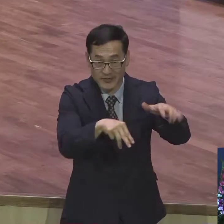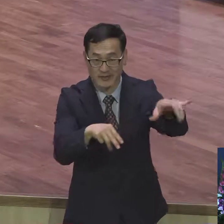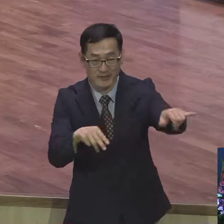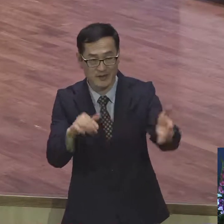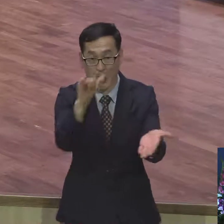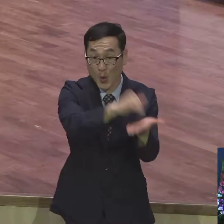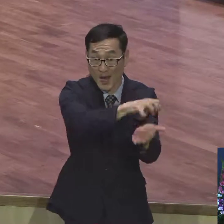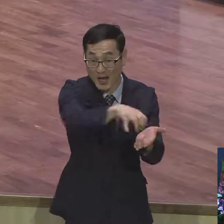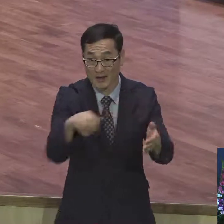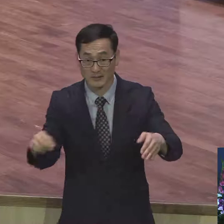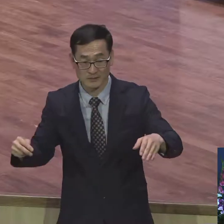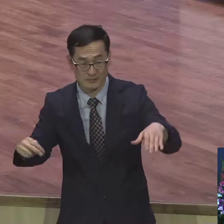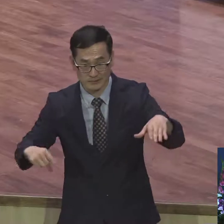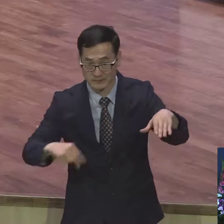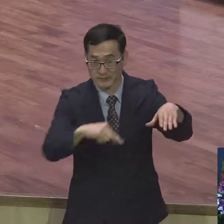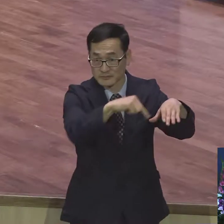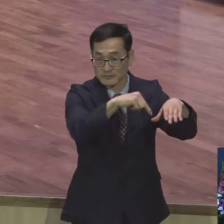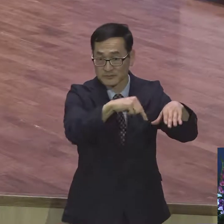그